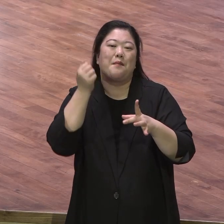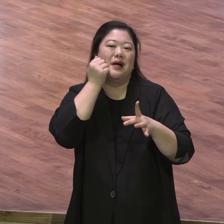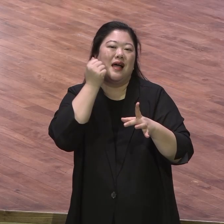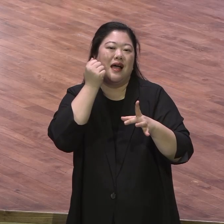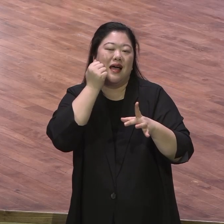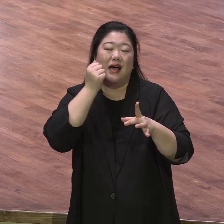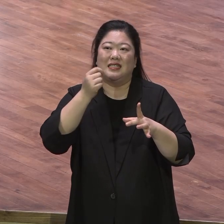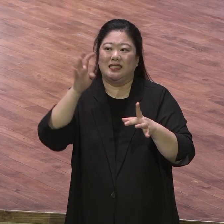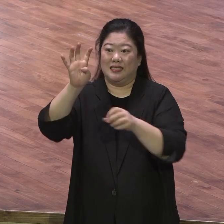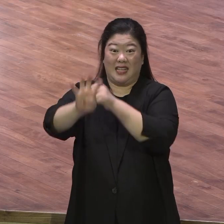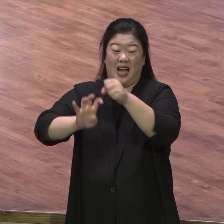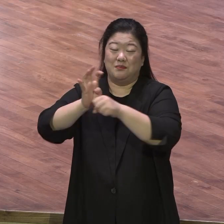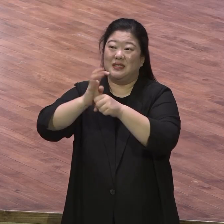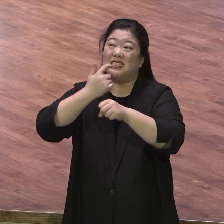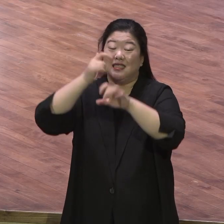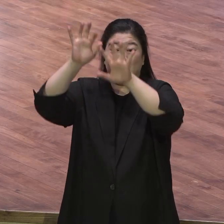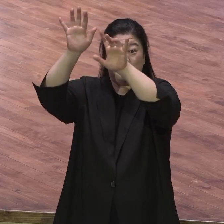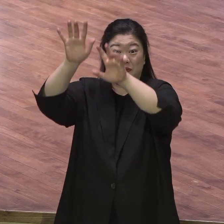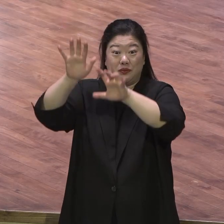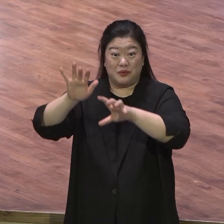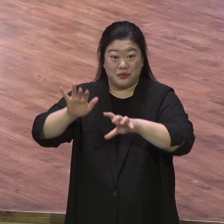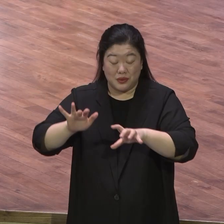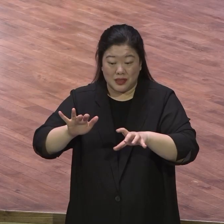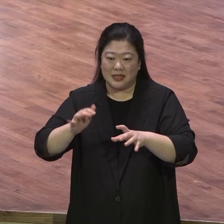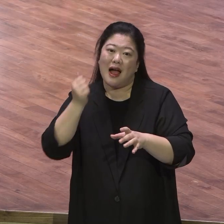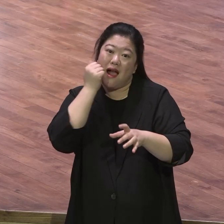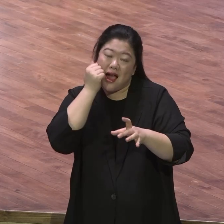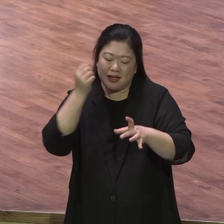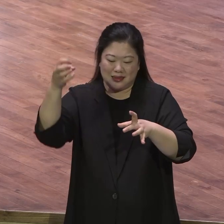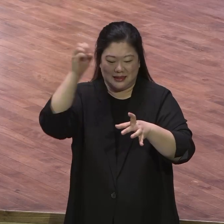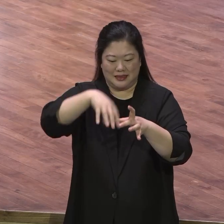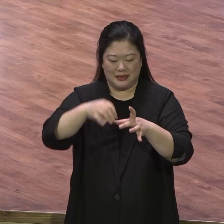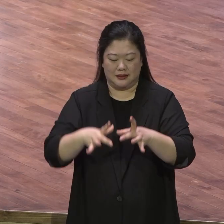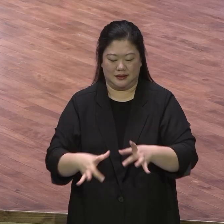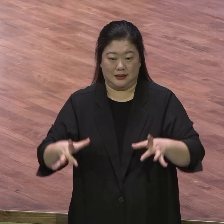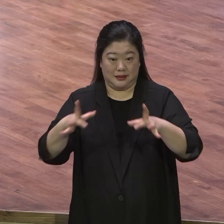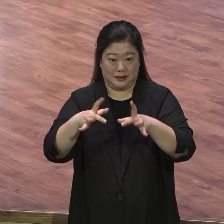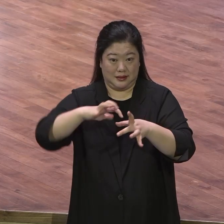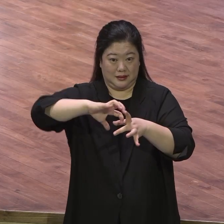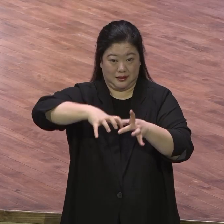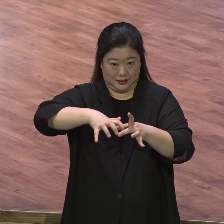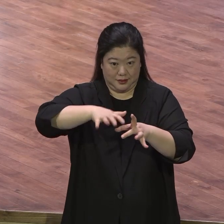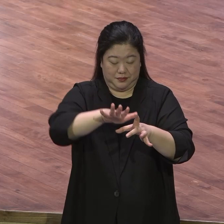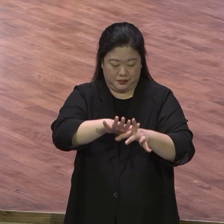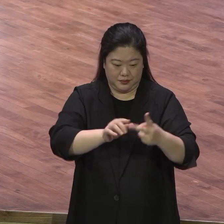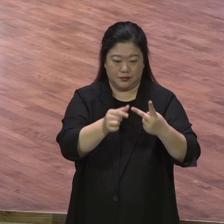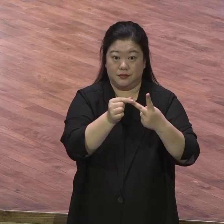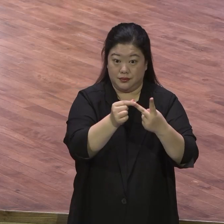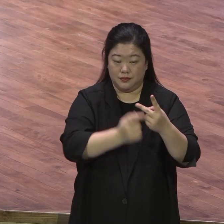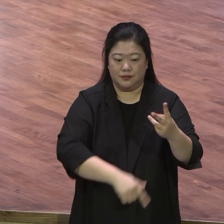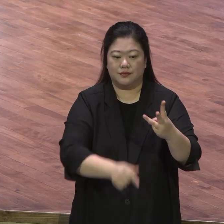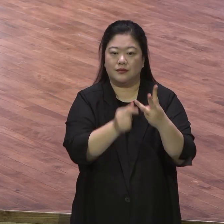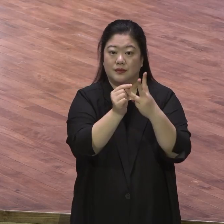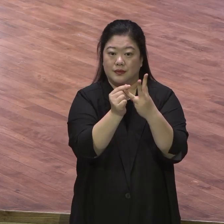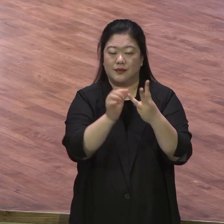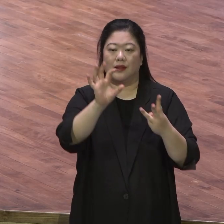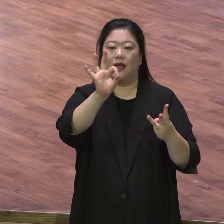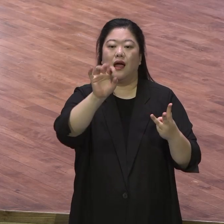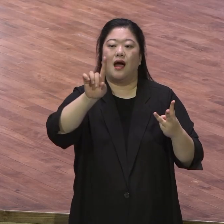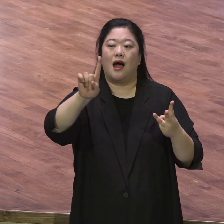하늘에서 내려온 만나, 만나를 담은 항아리. 그리고 세 번째는 오늘 본문에 나오는 아론의